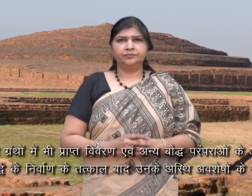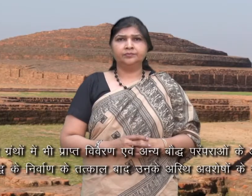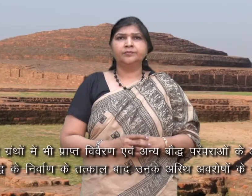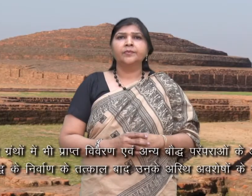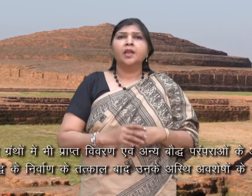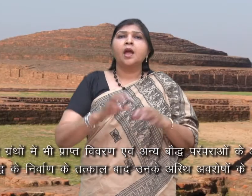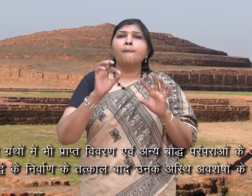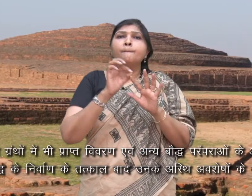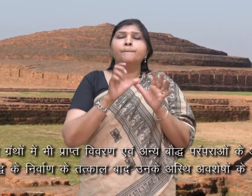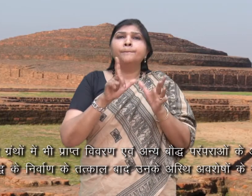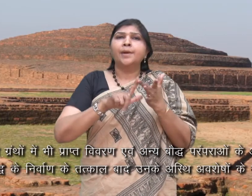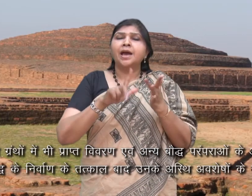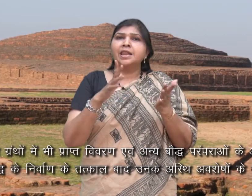पाली ग्रंथों में भी प्राप्त विवरण